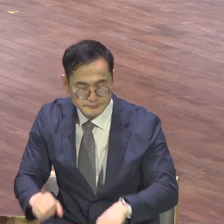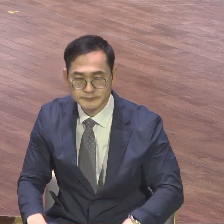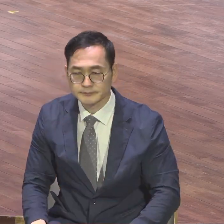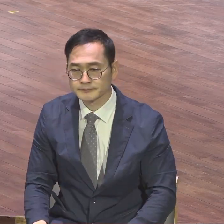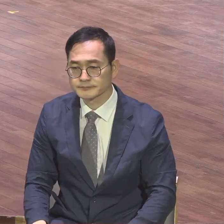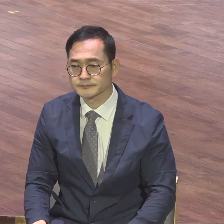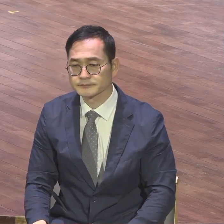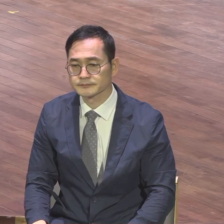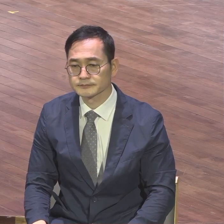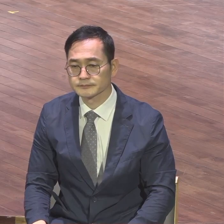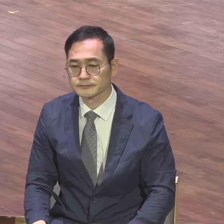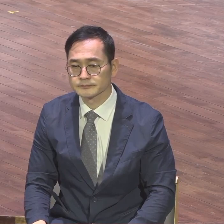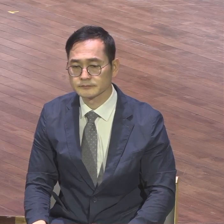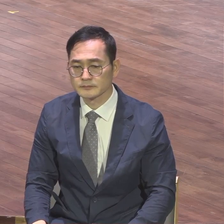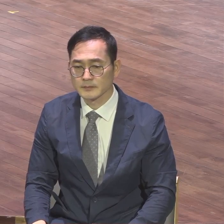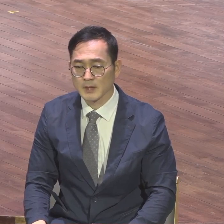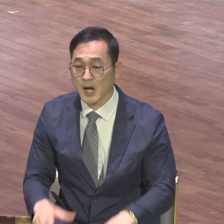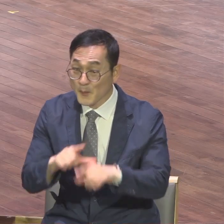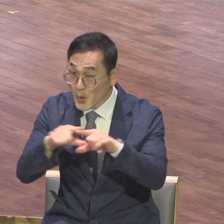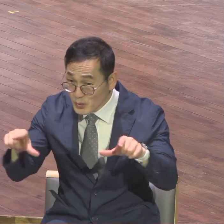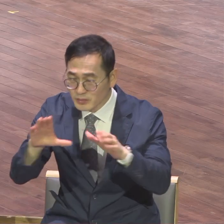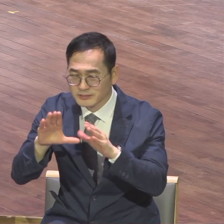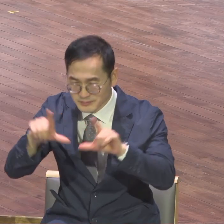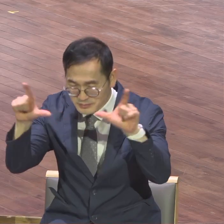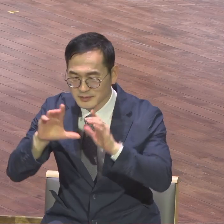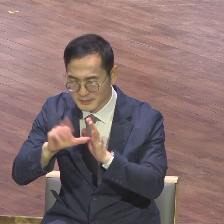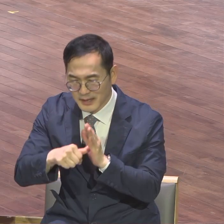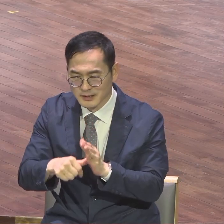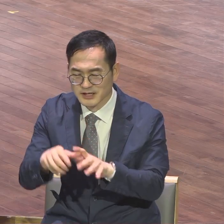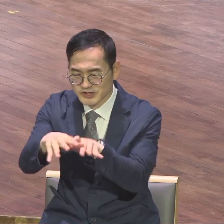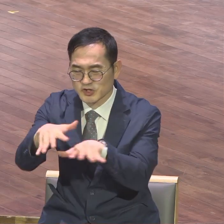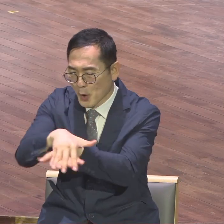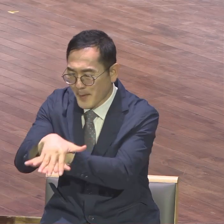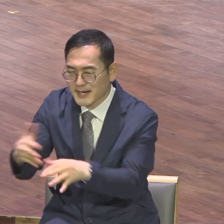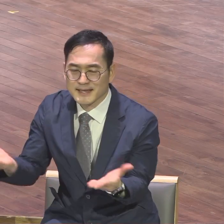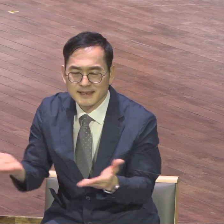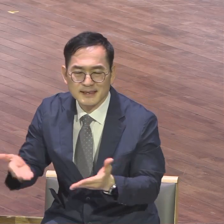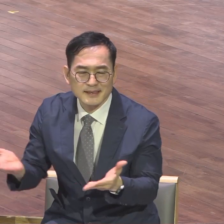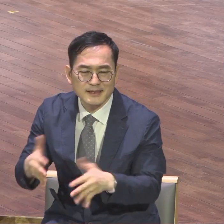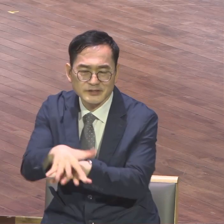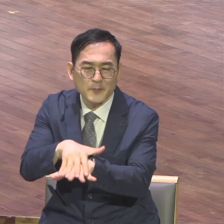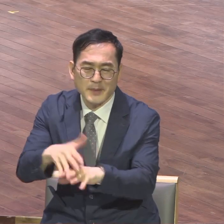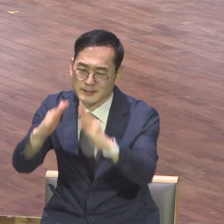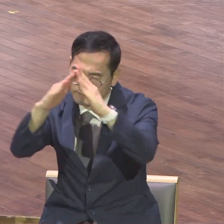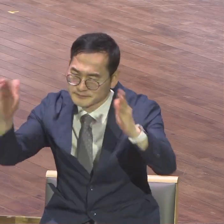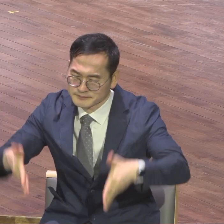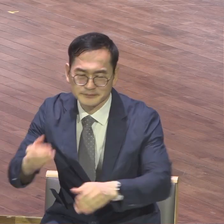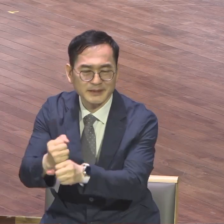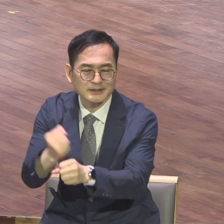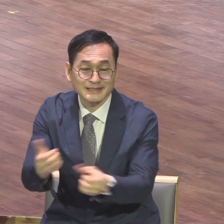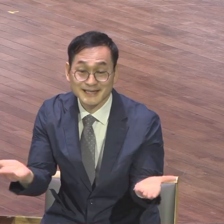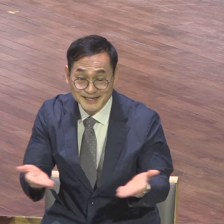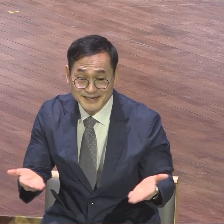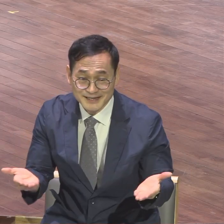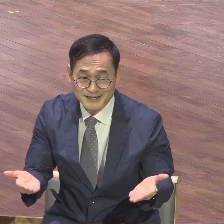바울은 주중에는 천막 만든 일을 하고 안식일마다 회당에 들어가서 복음을